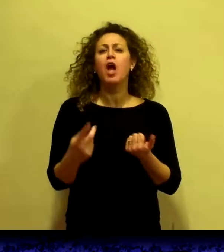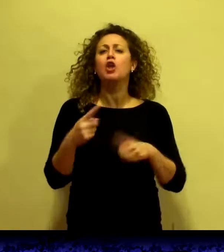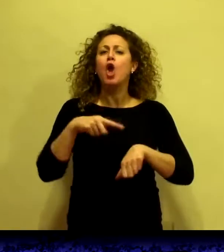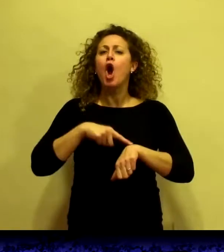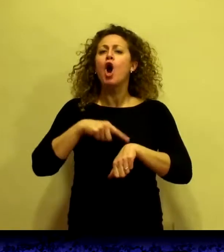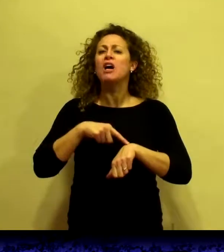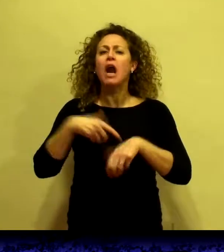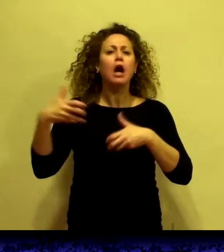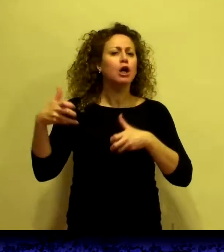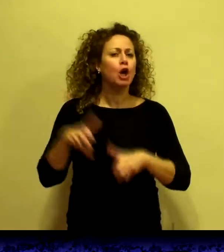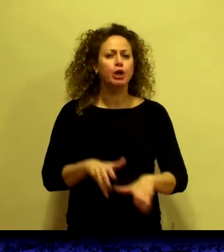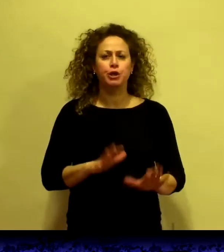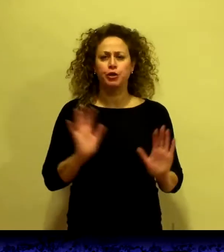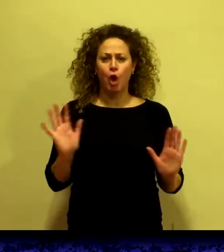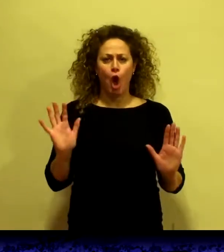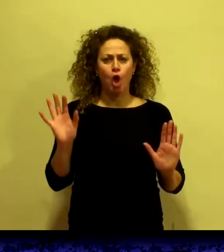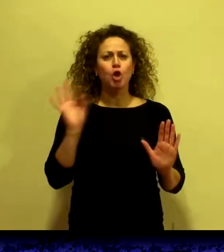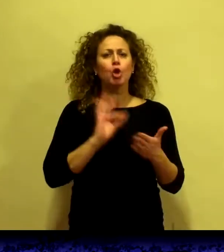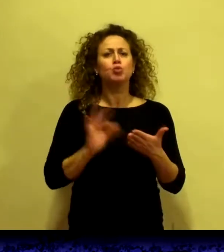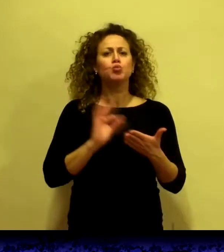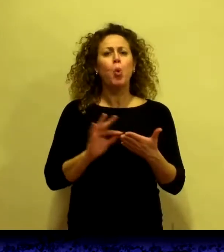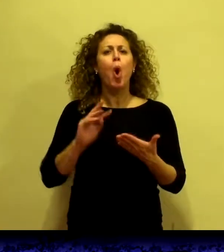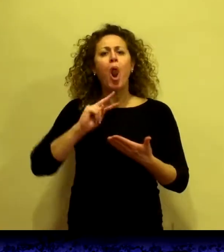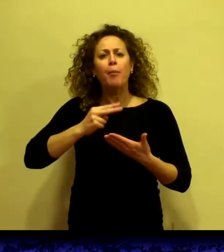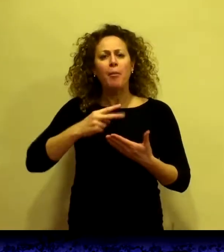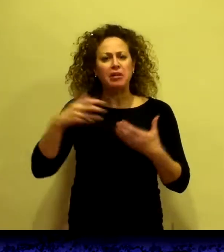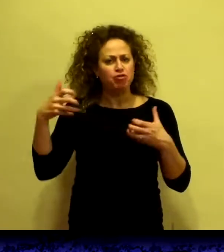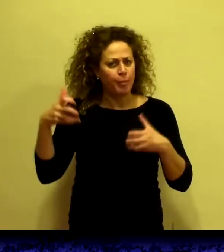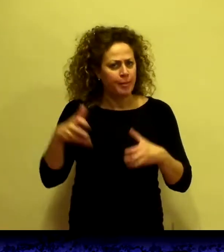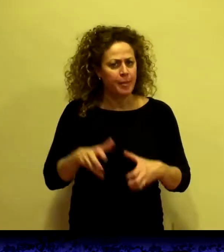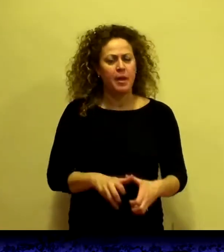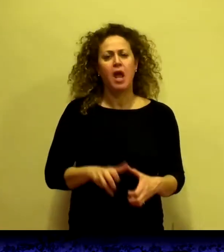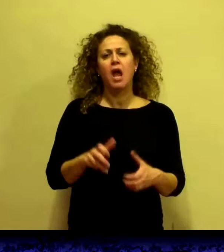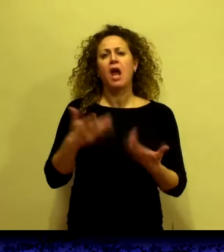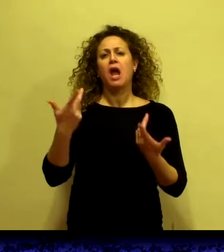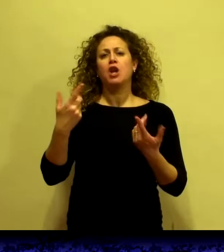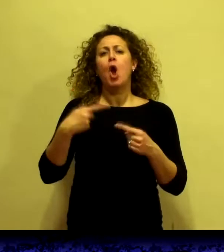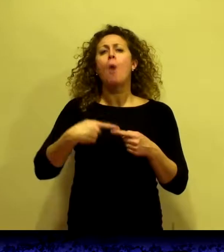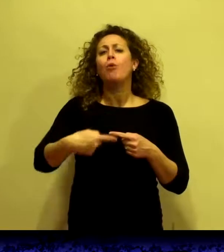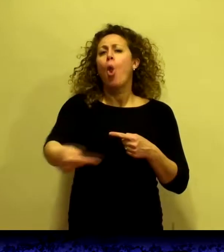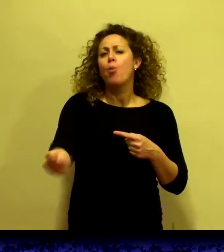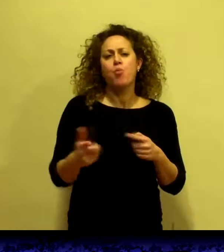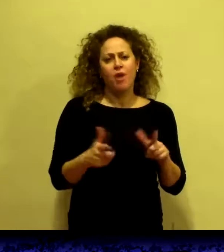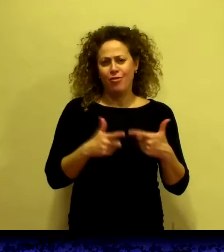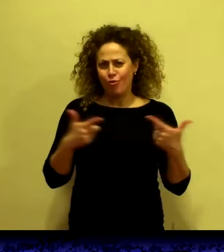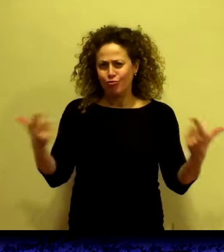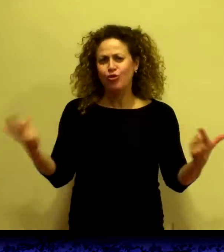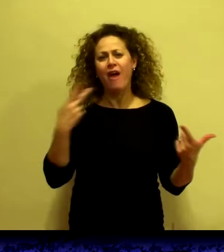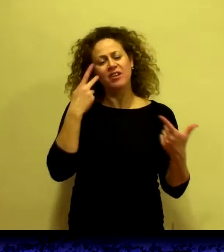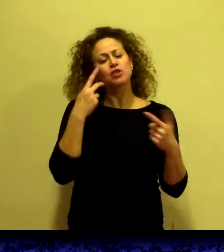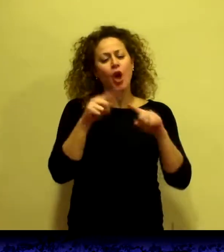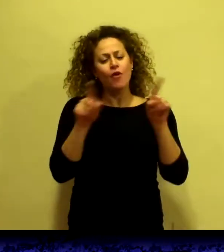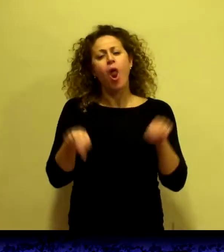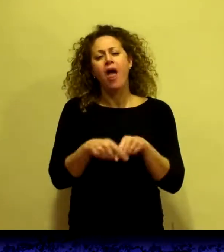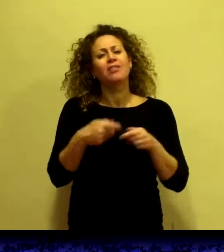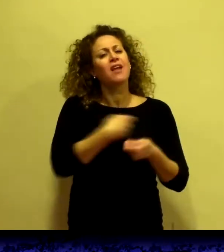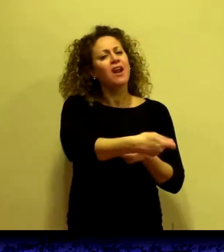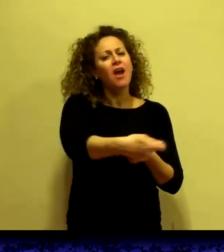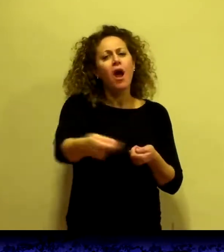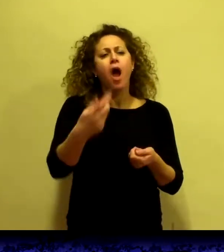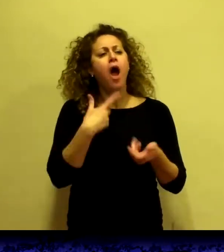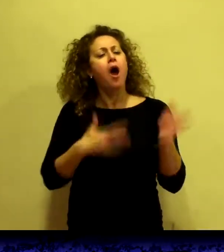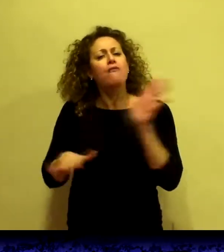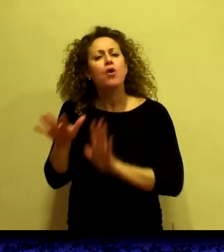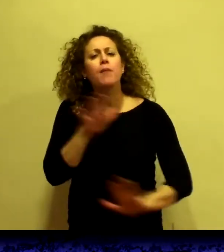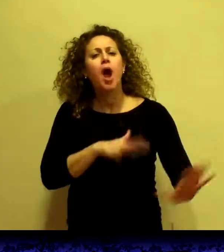io mi ricordo che andavo 3 pomeriggi anche alle medie, adesso invece gli orari prolungati non esistono praticamente più, il sabato non vanno, cioè i ragazzi